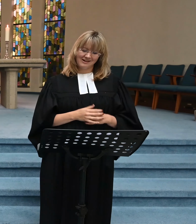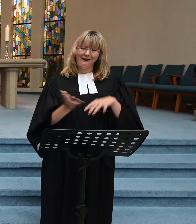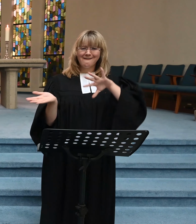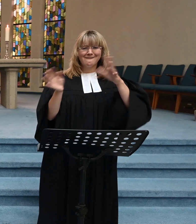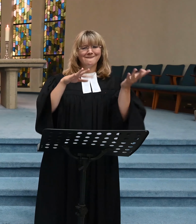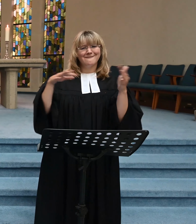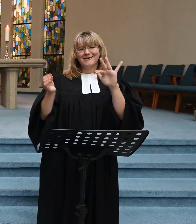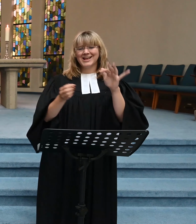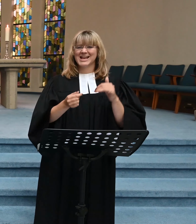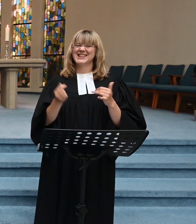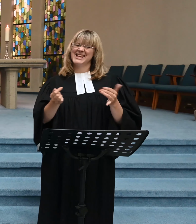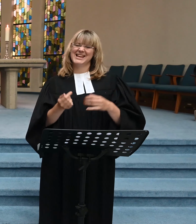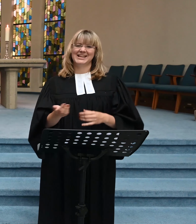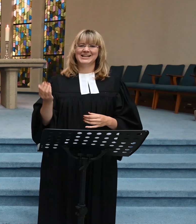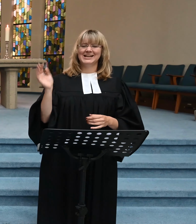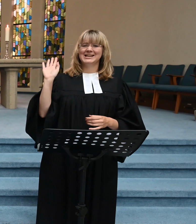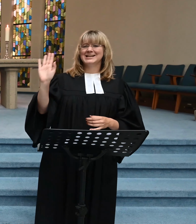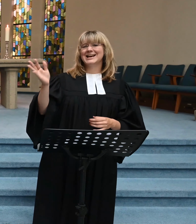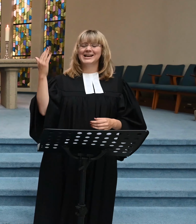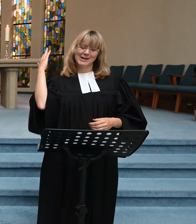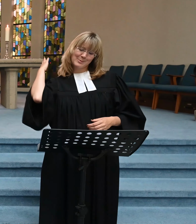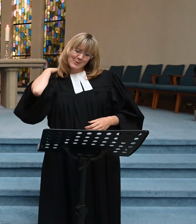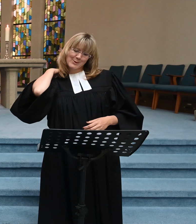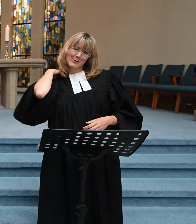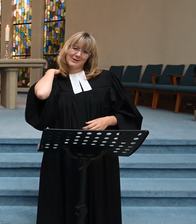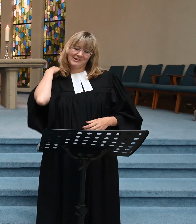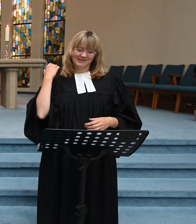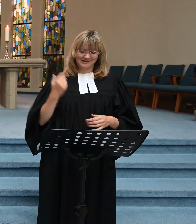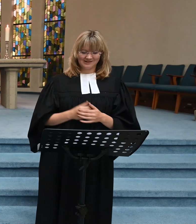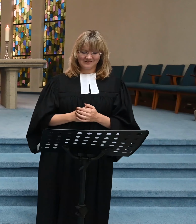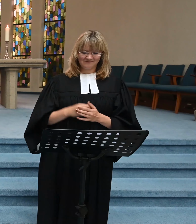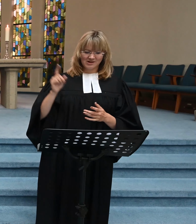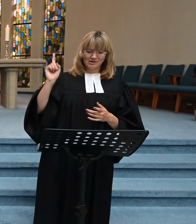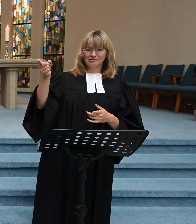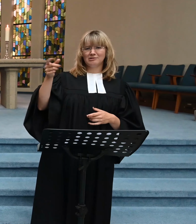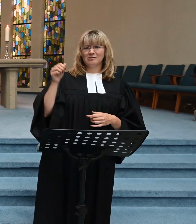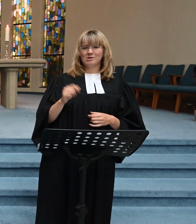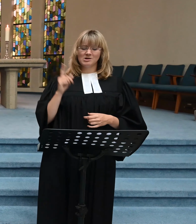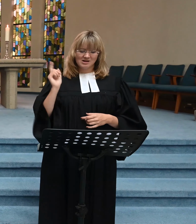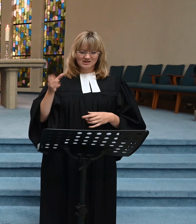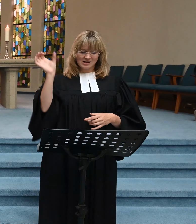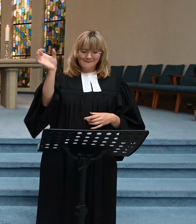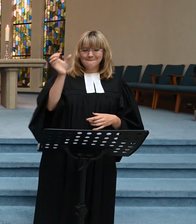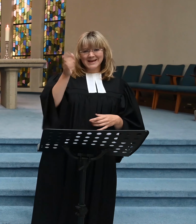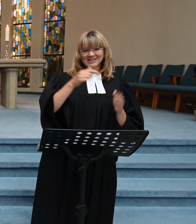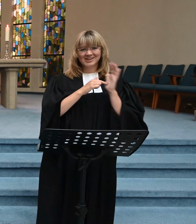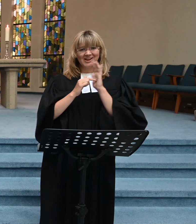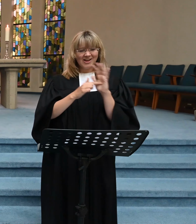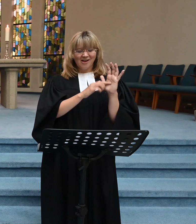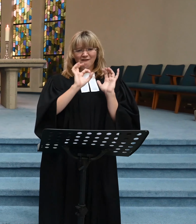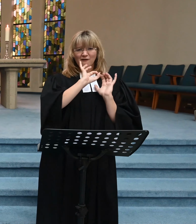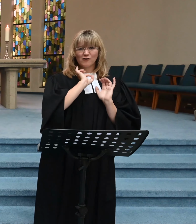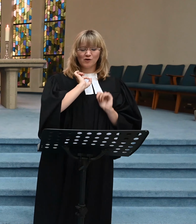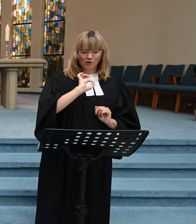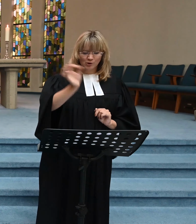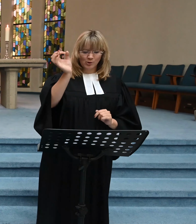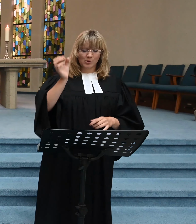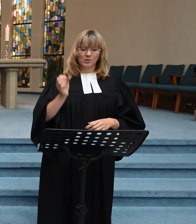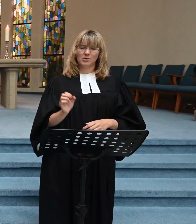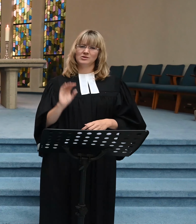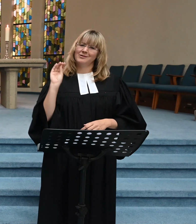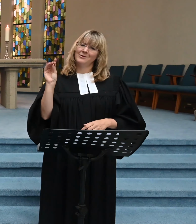streicheln. Mögest du den Wind in deinem Rücken spüren, so wie du spüren mögest, dass du gestärkt